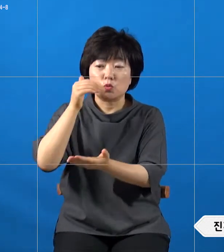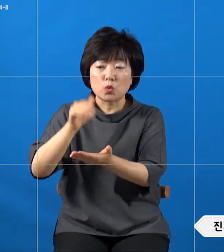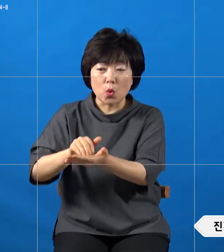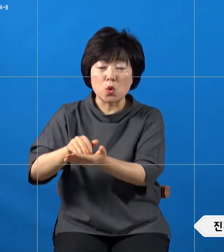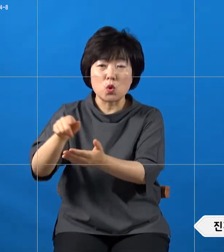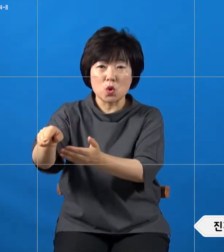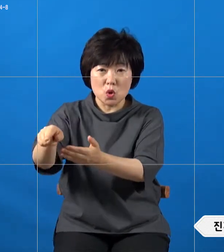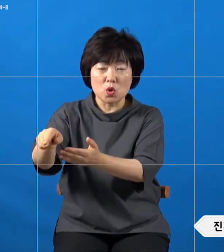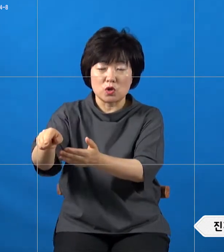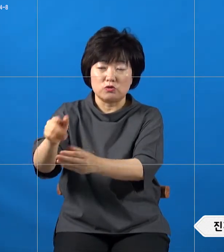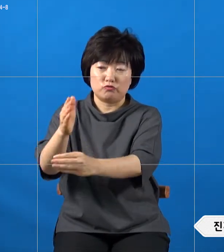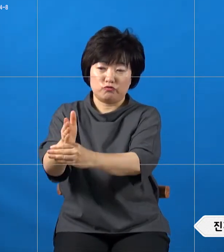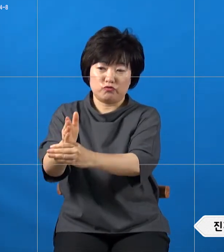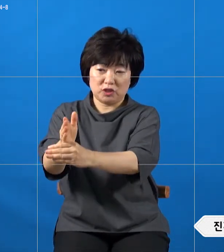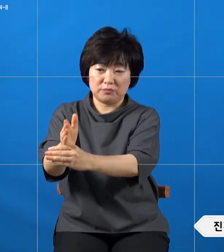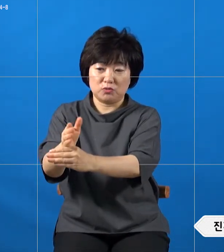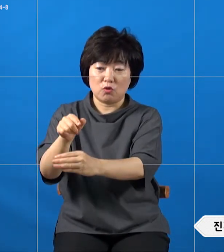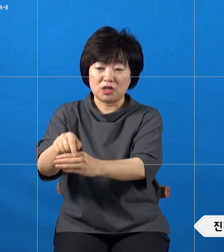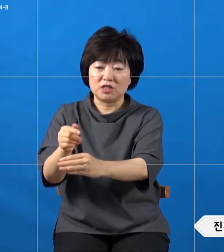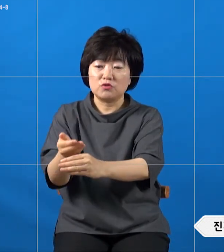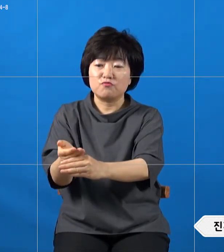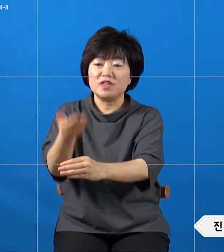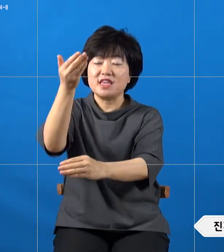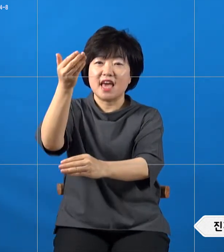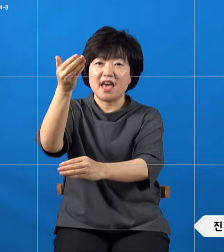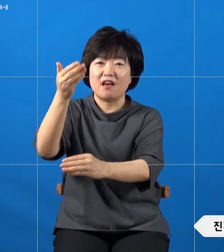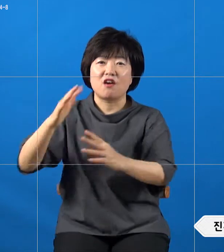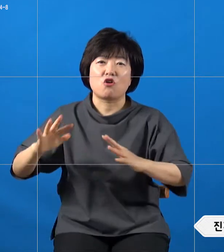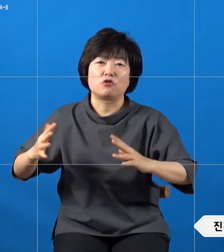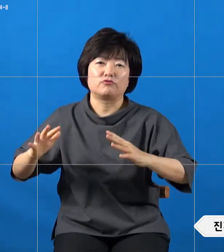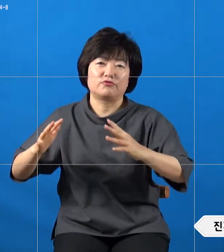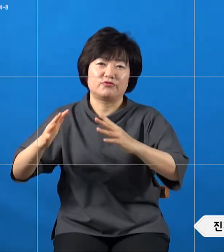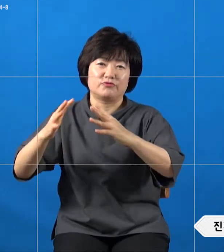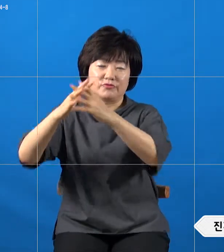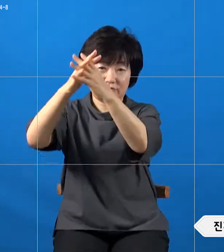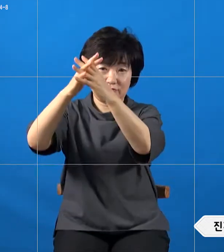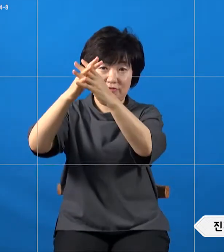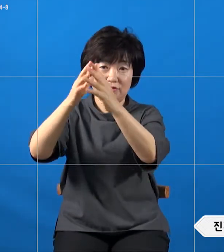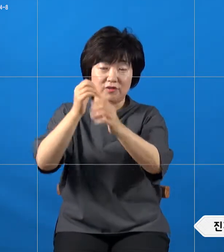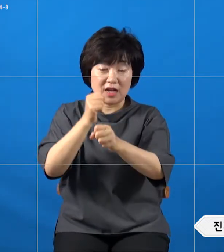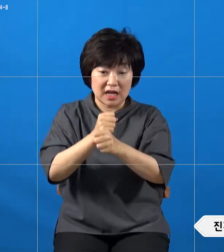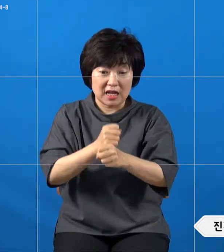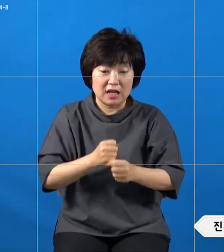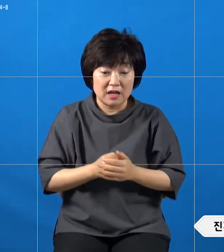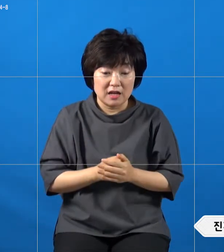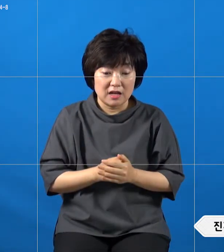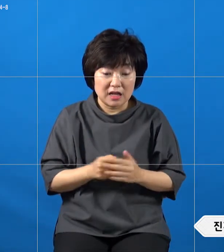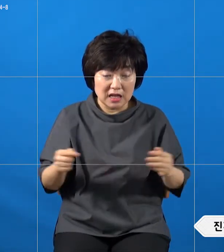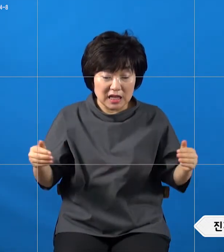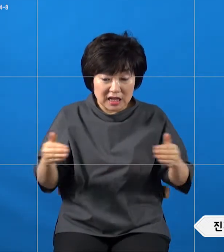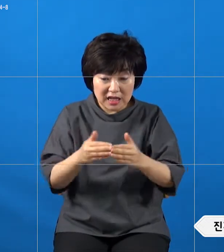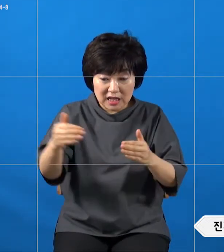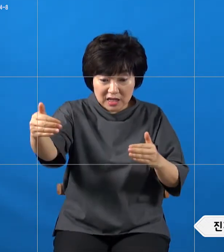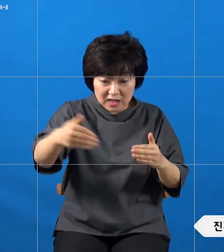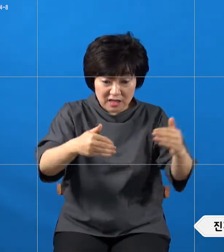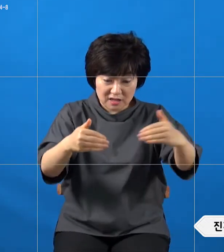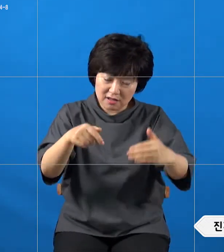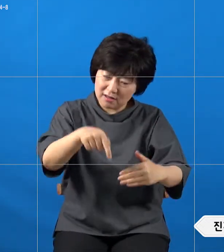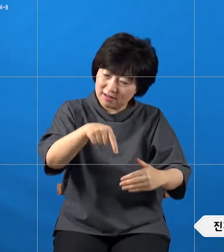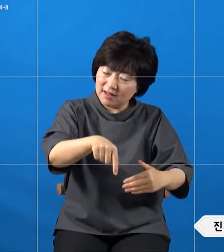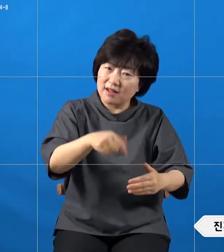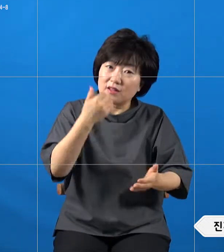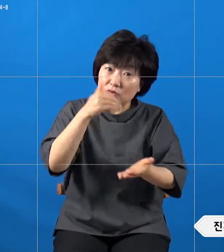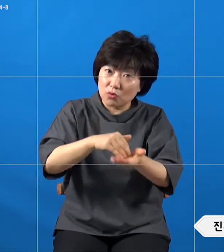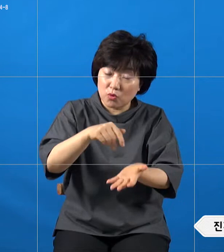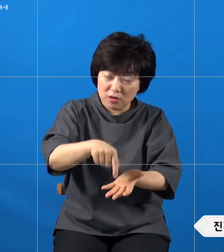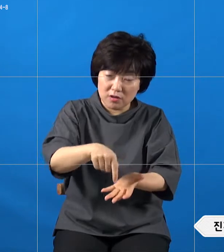모퉁이 돌을 중심으로 그 위에 건축이 진행되기 때문에 이 모퉁이 돌의 크기와 어떤